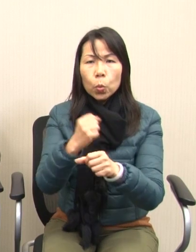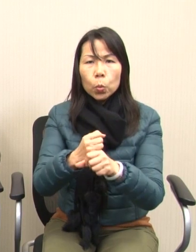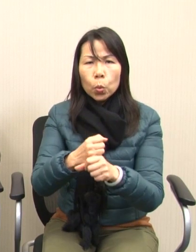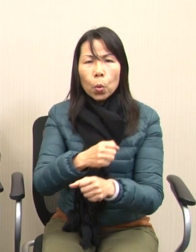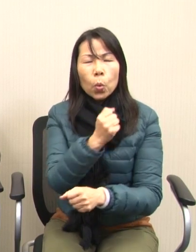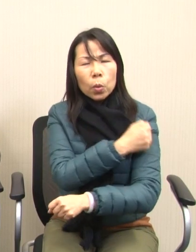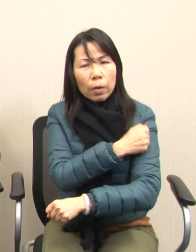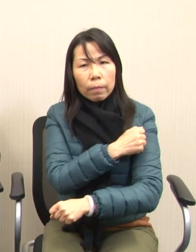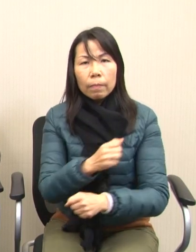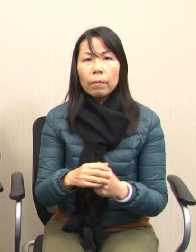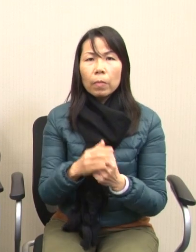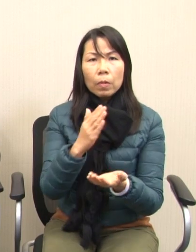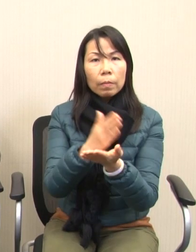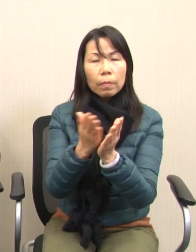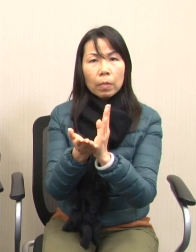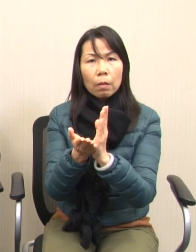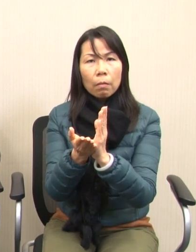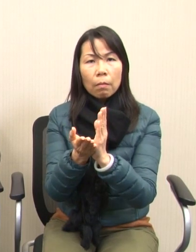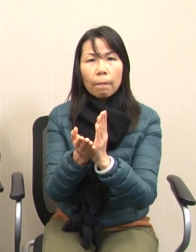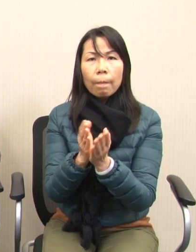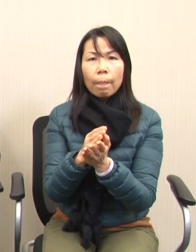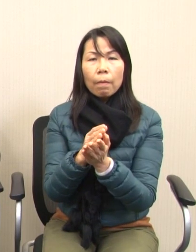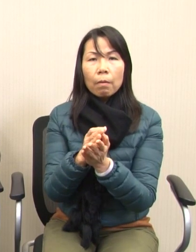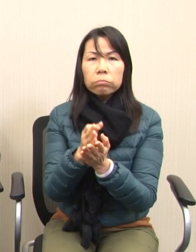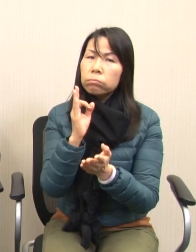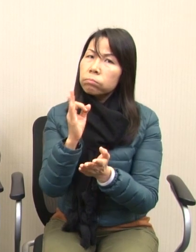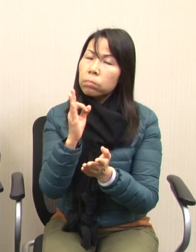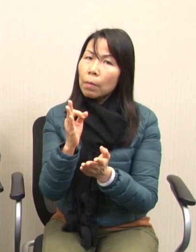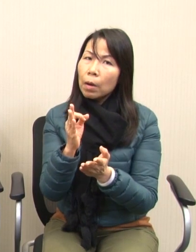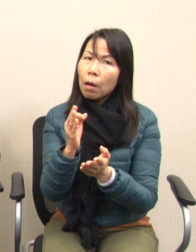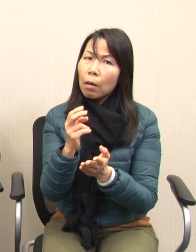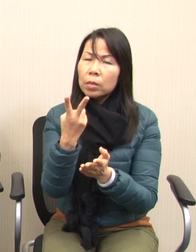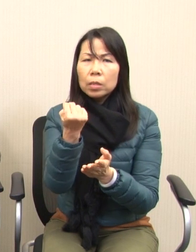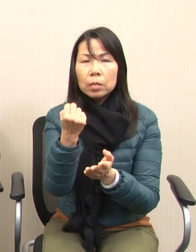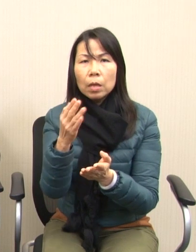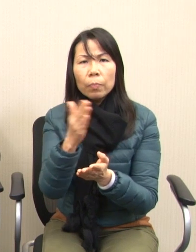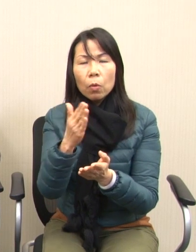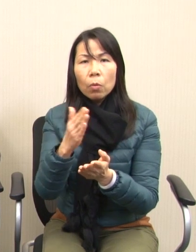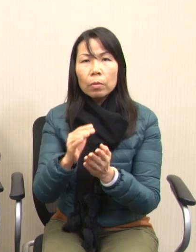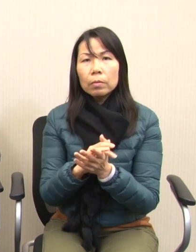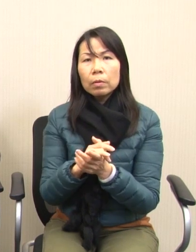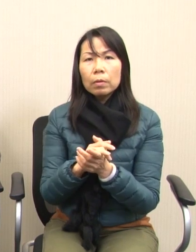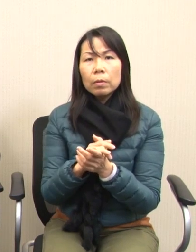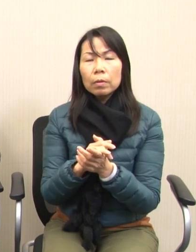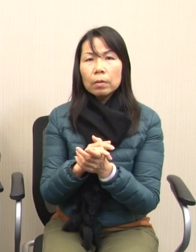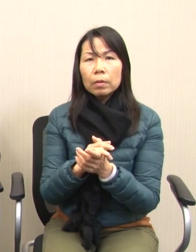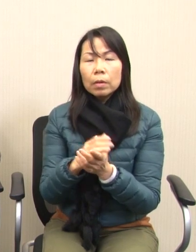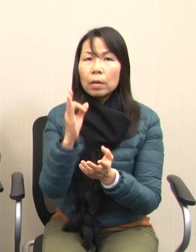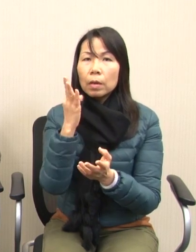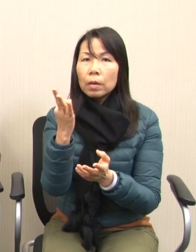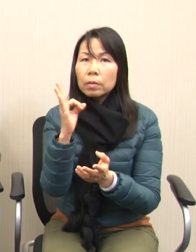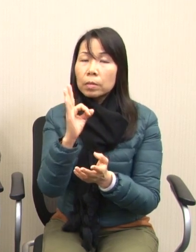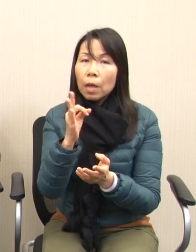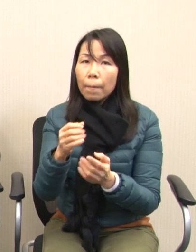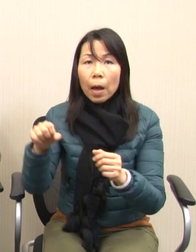嘢，嗰320幾個嘅所謂叫做300+，係 咯，300+， 係咯，